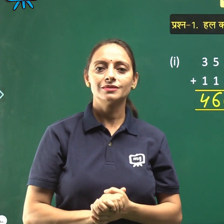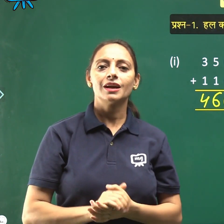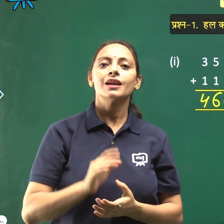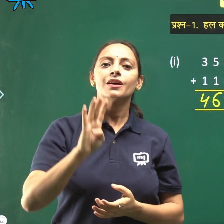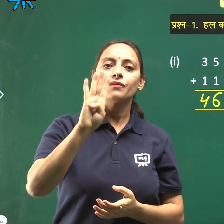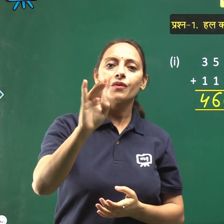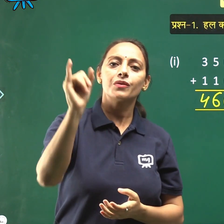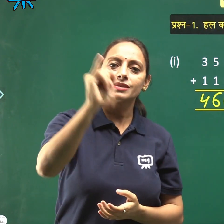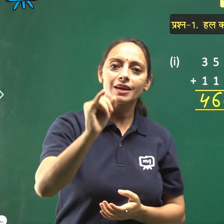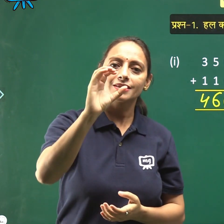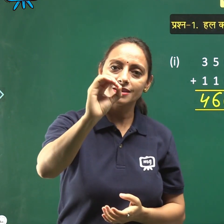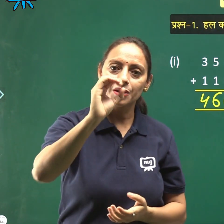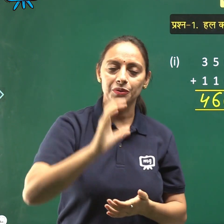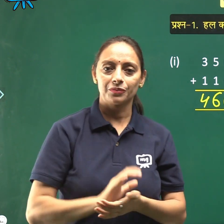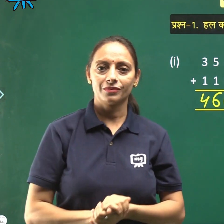460।